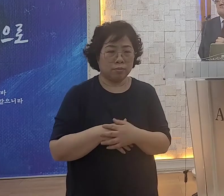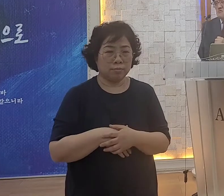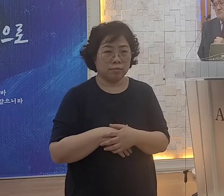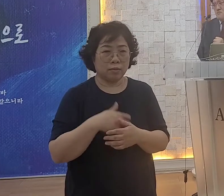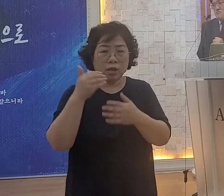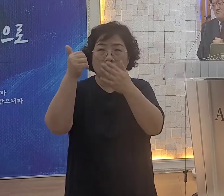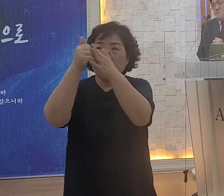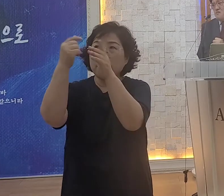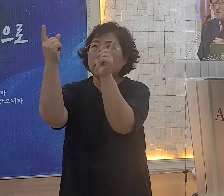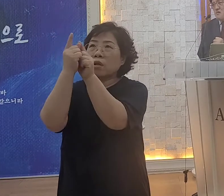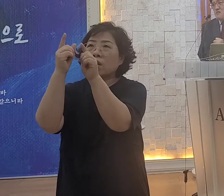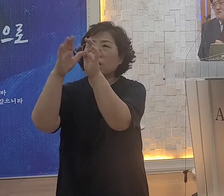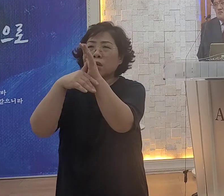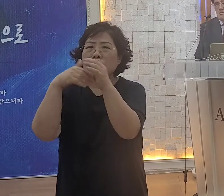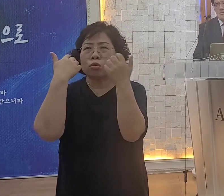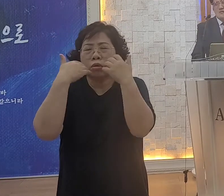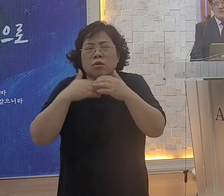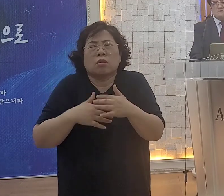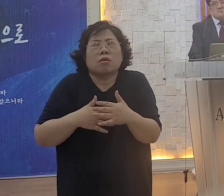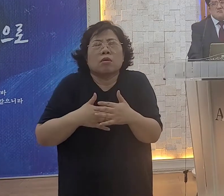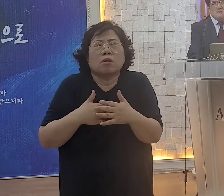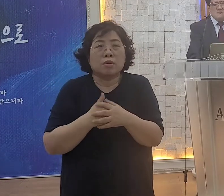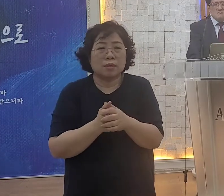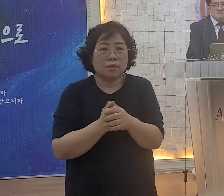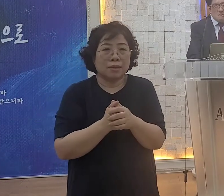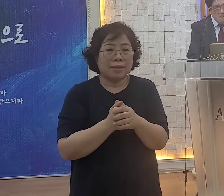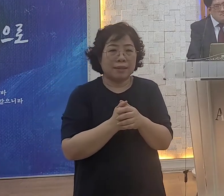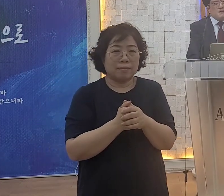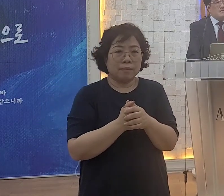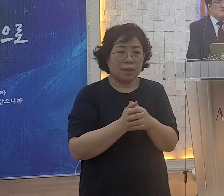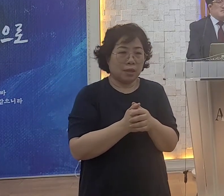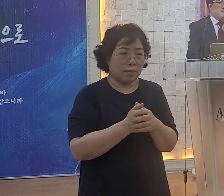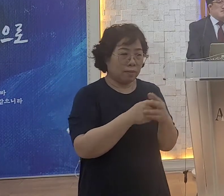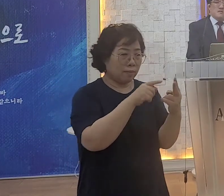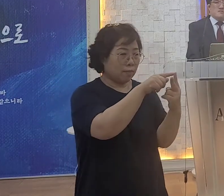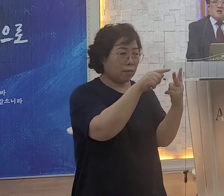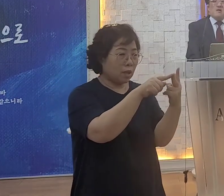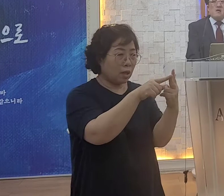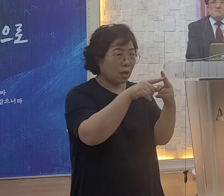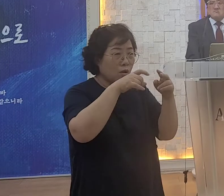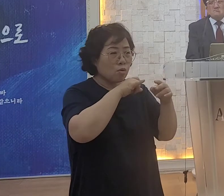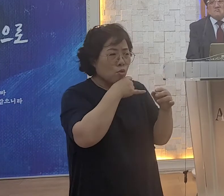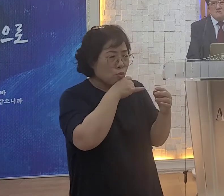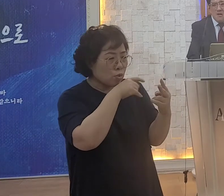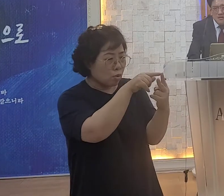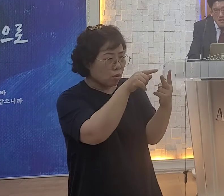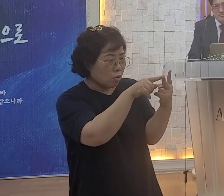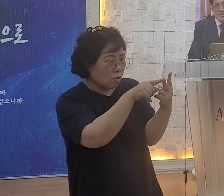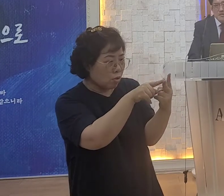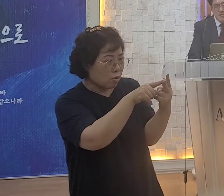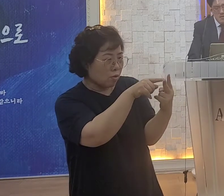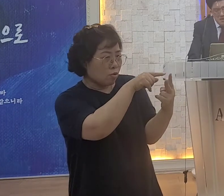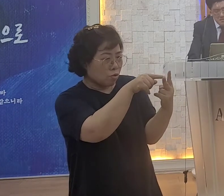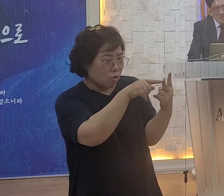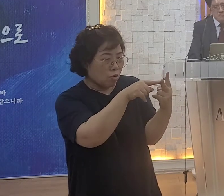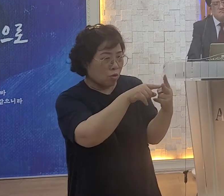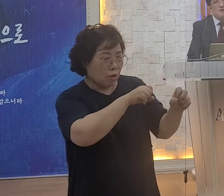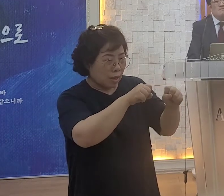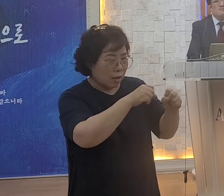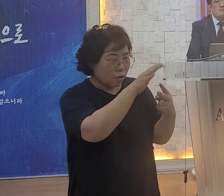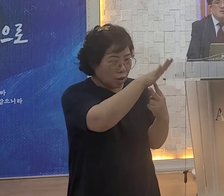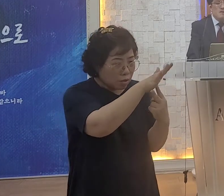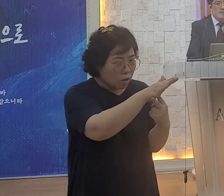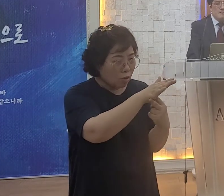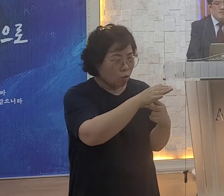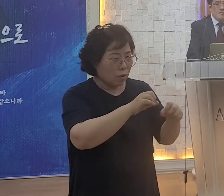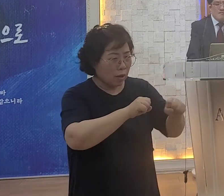감히 설 수 있습니까? 그래서 그 속죄로 염소고 뭐고 그 전에 다 소도 잡고 난리가 납니다. 했는데도